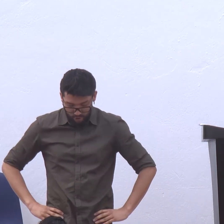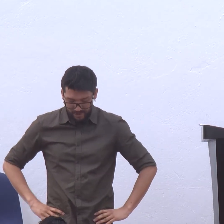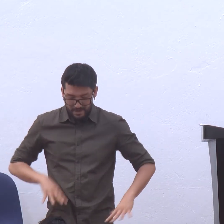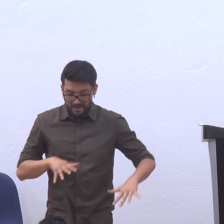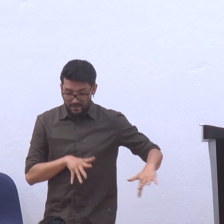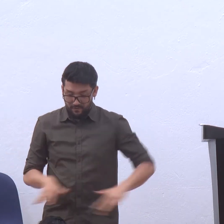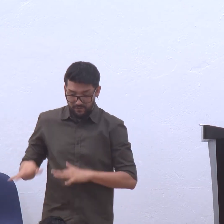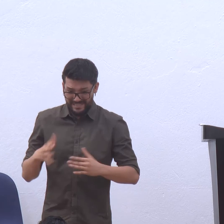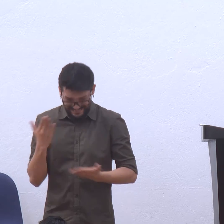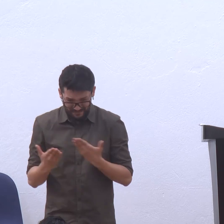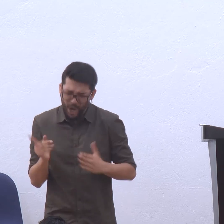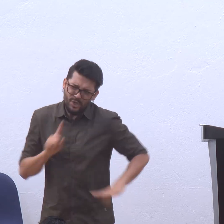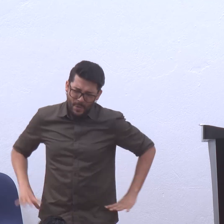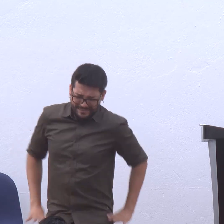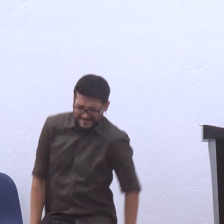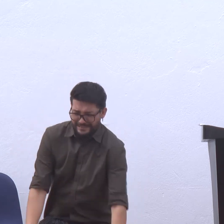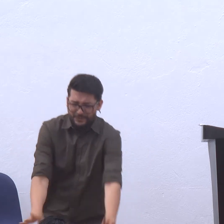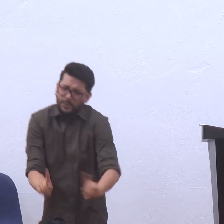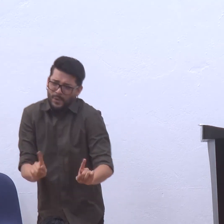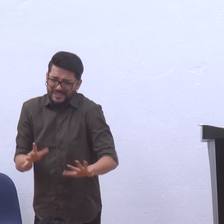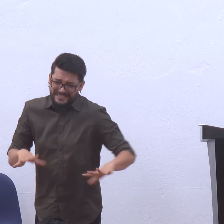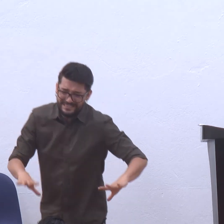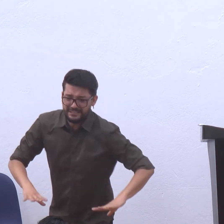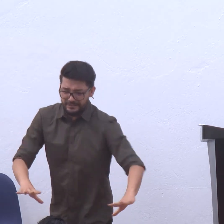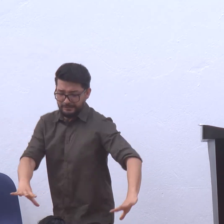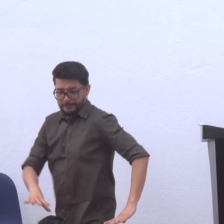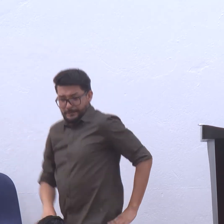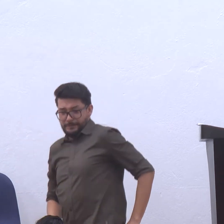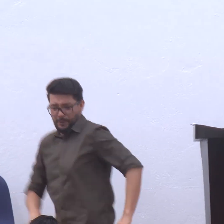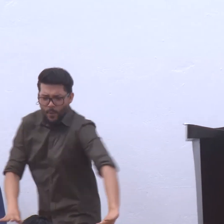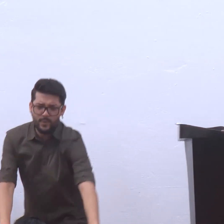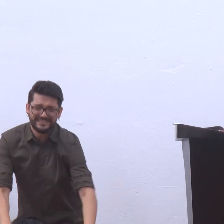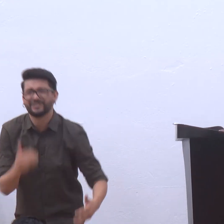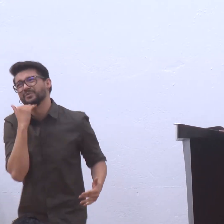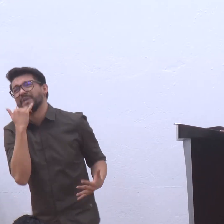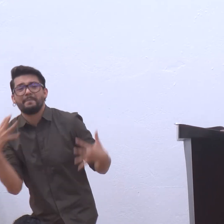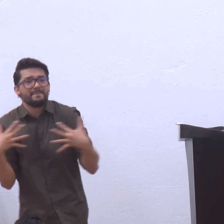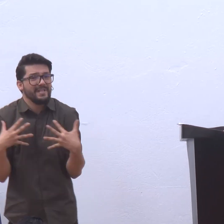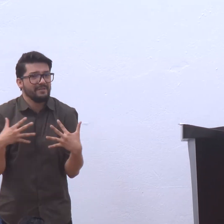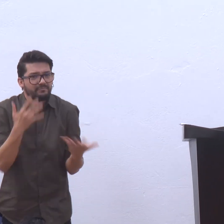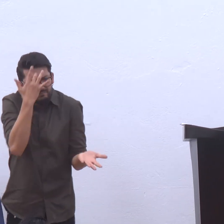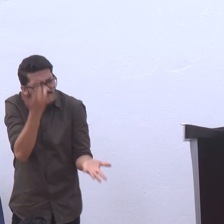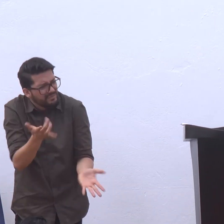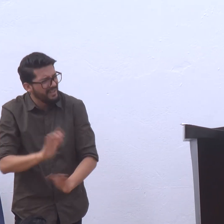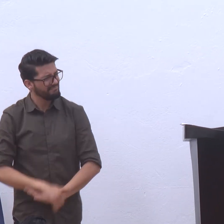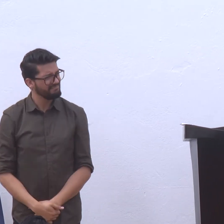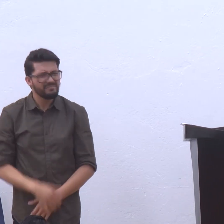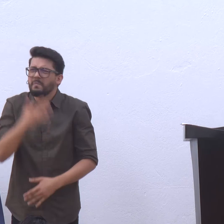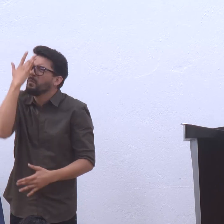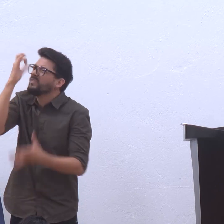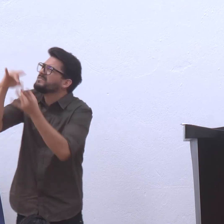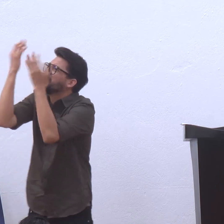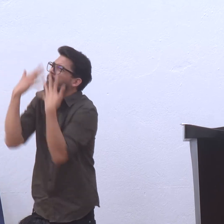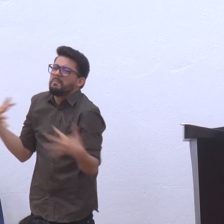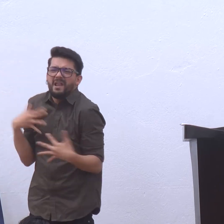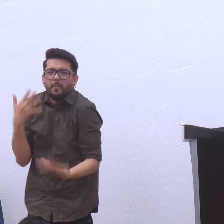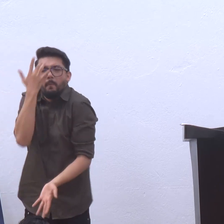No se quede con el agua hasta los lomos para salirse por miedo. No dude. ¿Por qué, iglesia? ¿Por